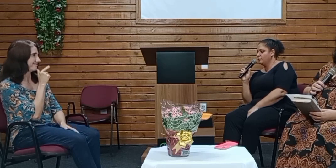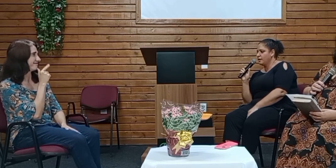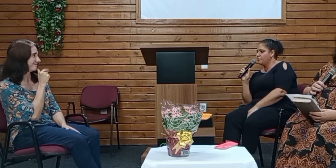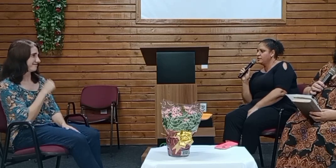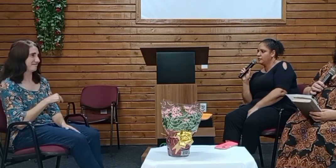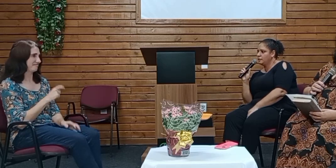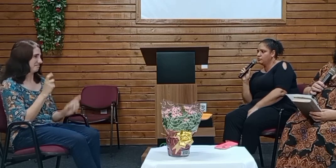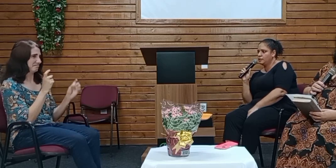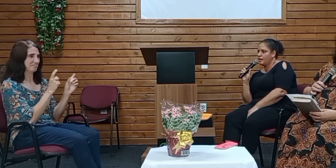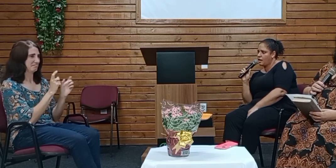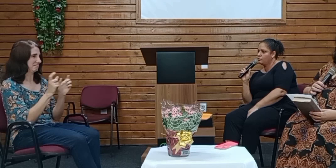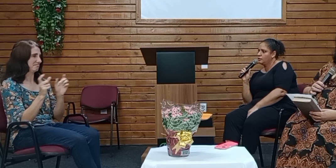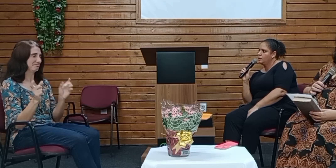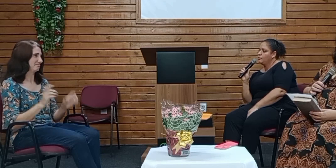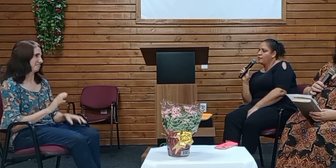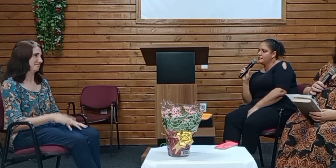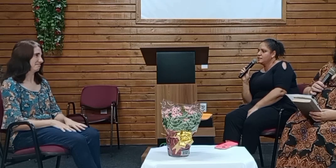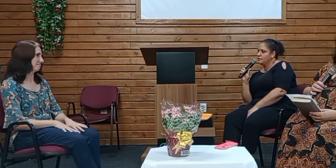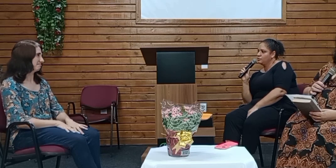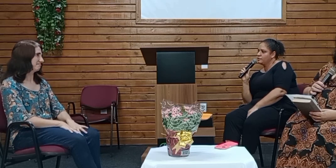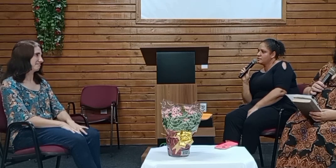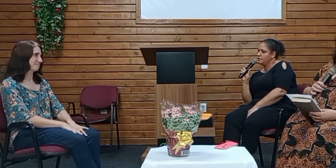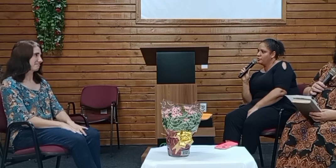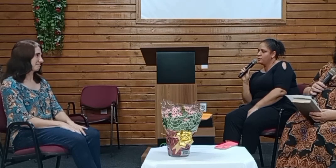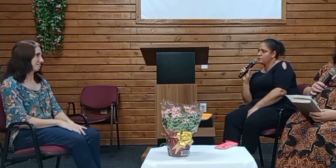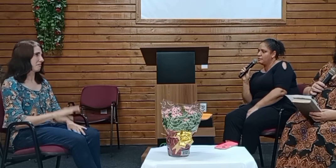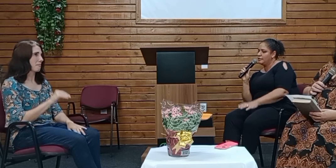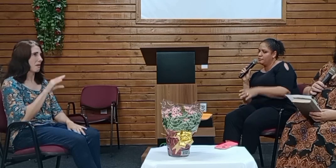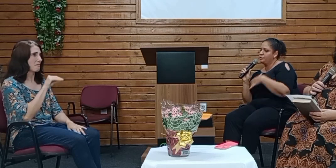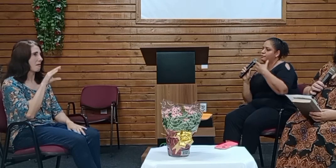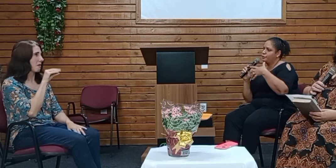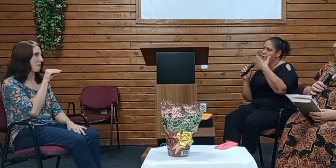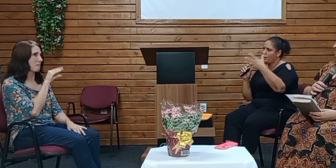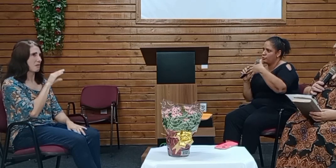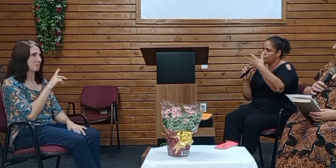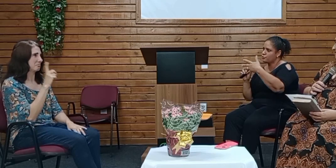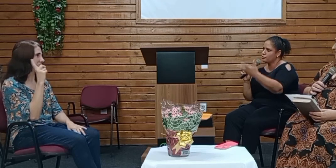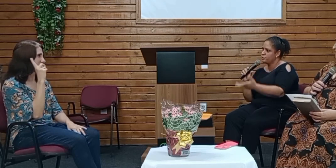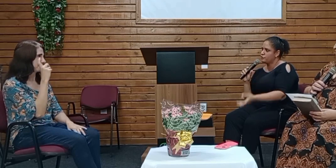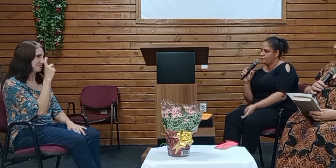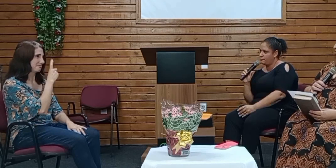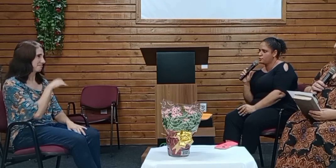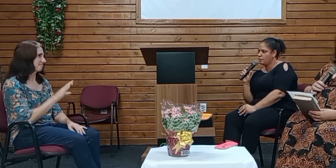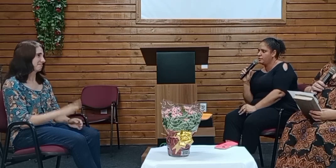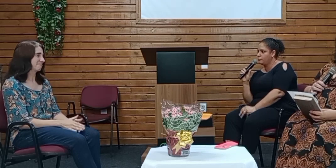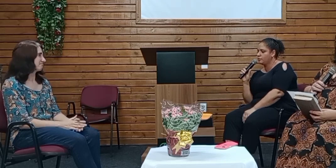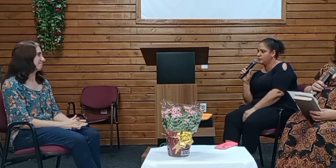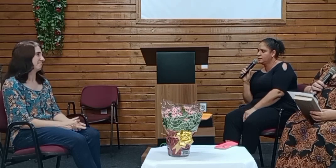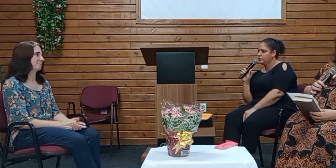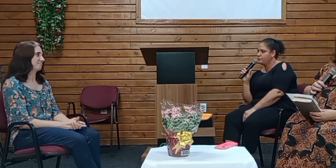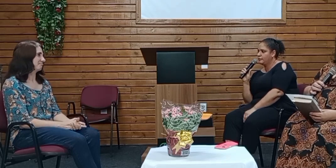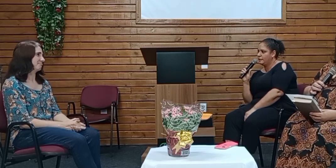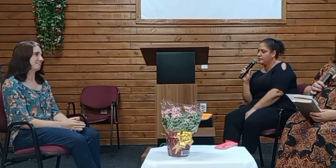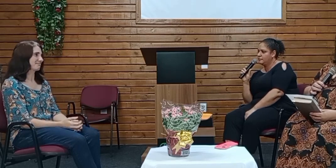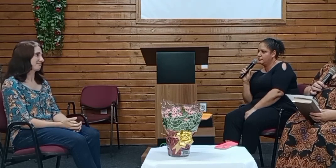Aí eu acabo entendendo que é água. Mas não assim, não porque eu saiba ler, porque foi um costume de ver a pessoa abrir a boca